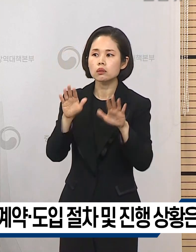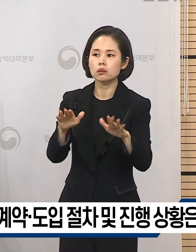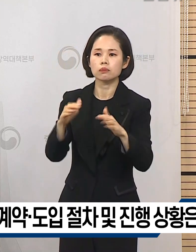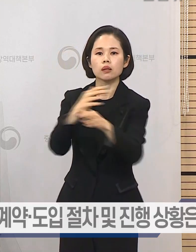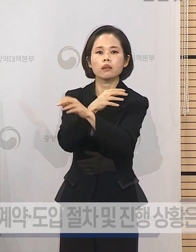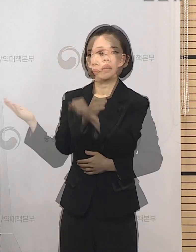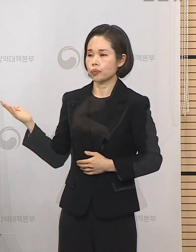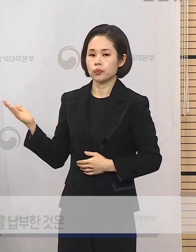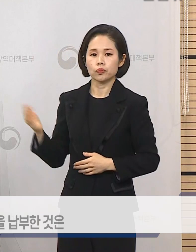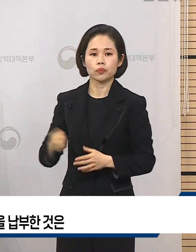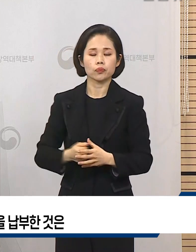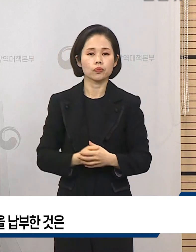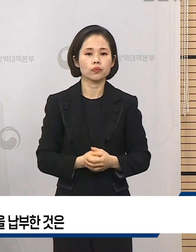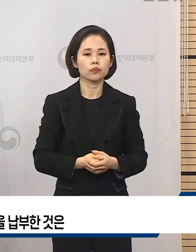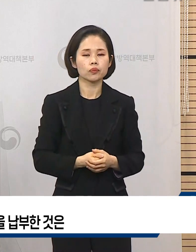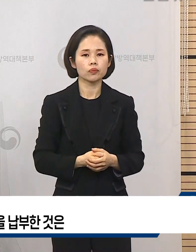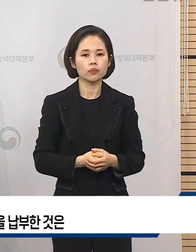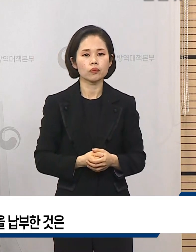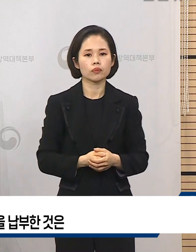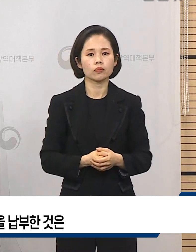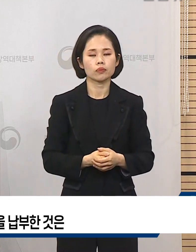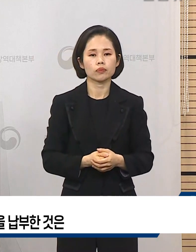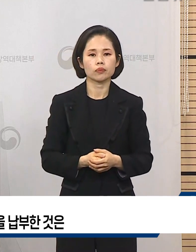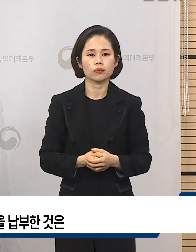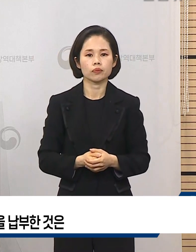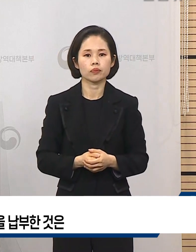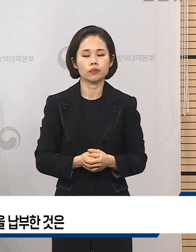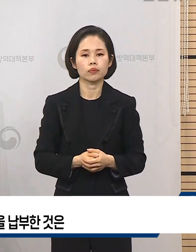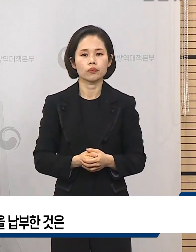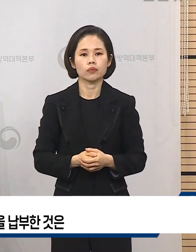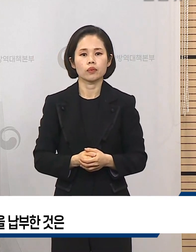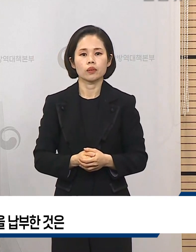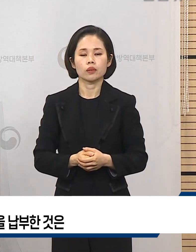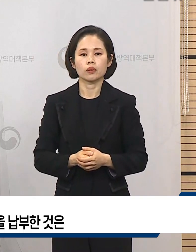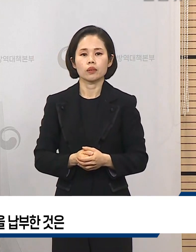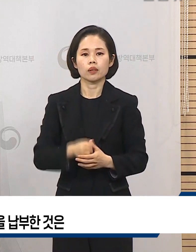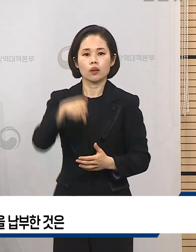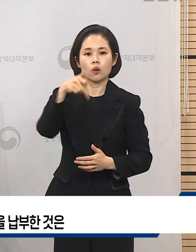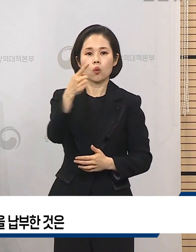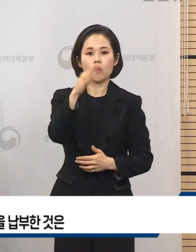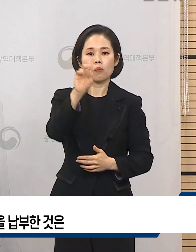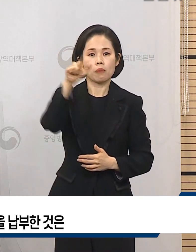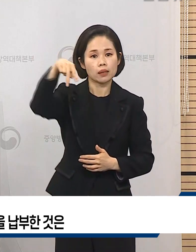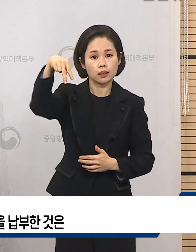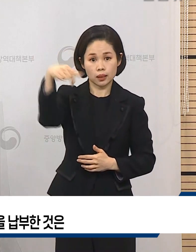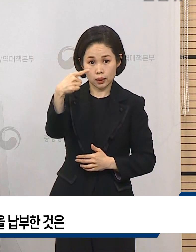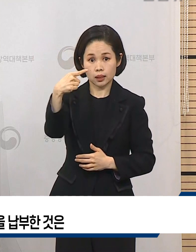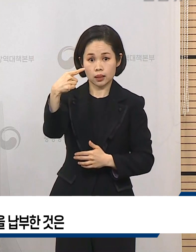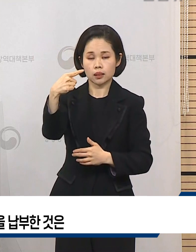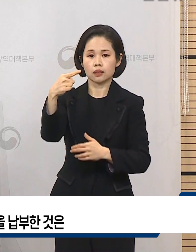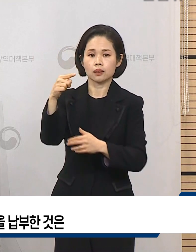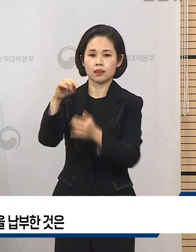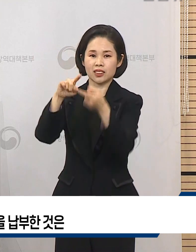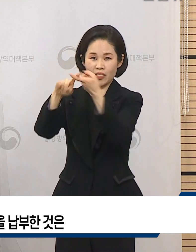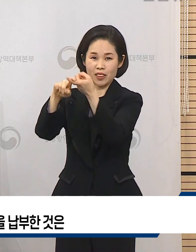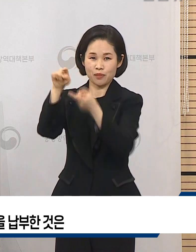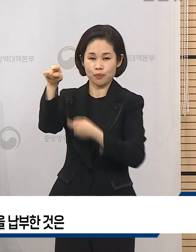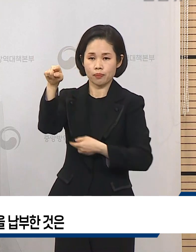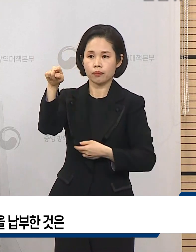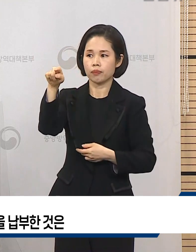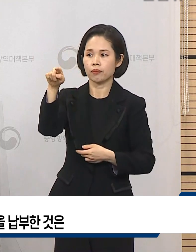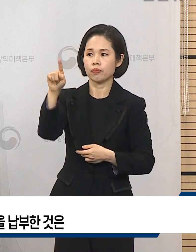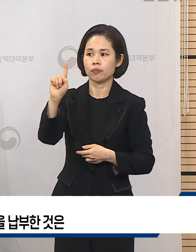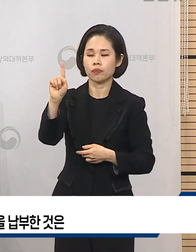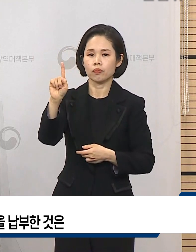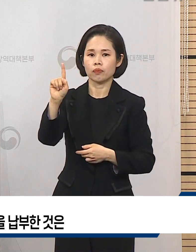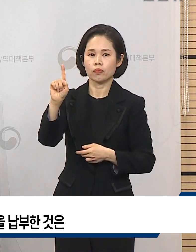질문입니다 4 먼저 그 코로나 퍼실 et 관련되서 는 어 저희가 음